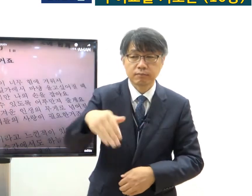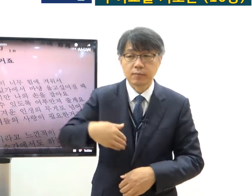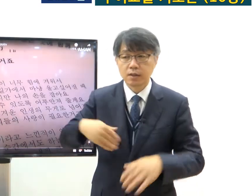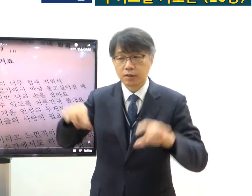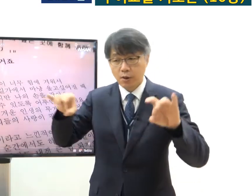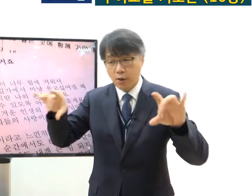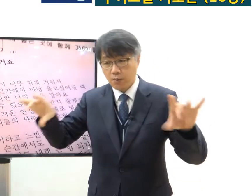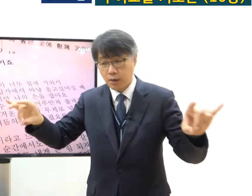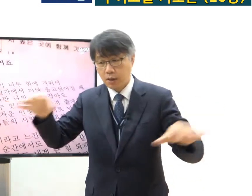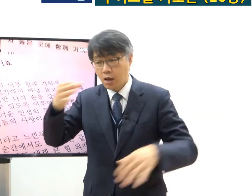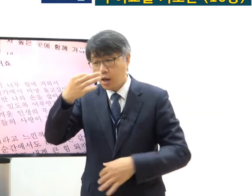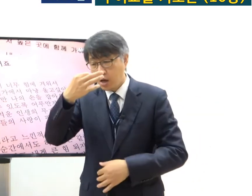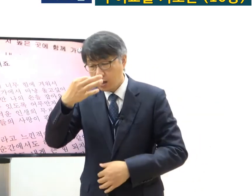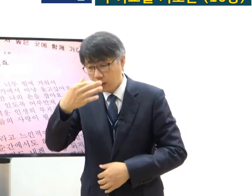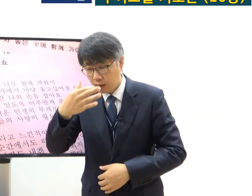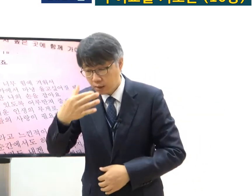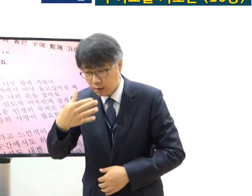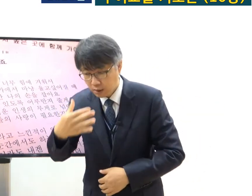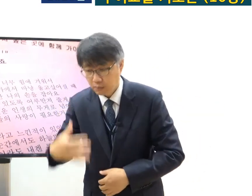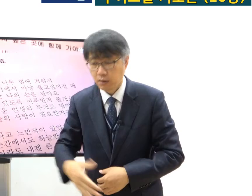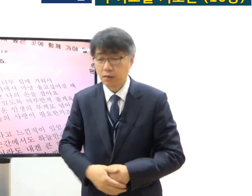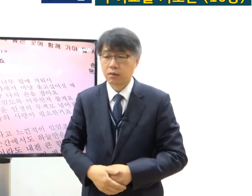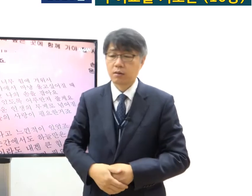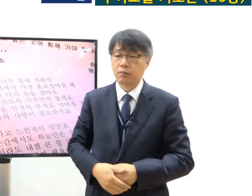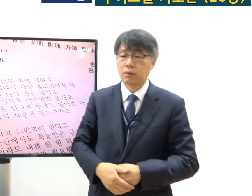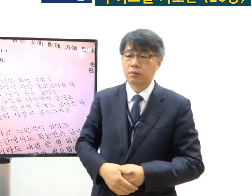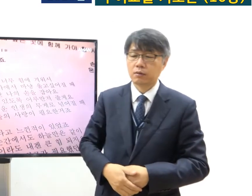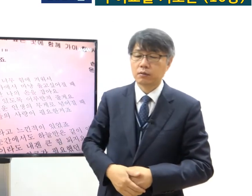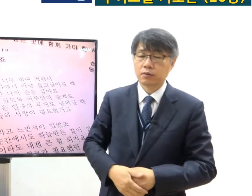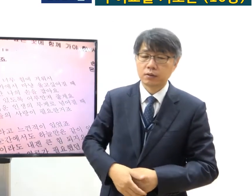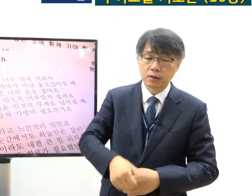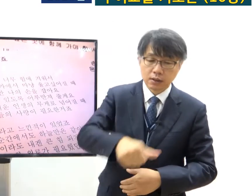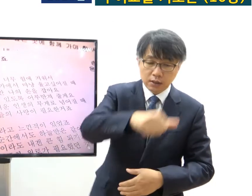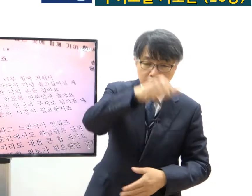우리가 저마다 기대겨운